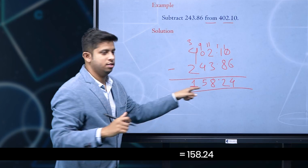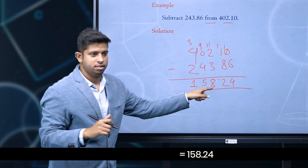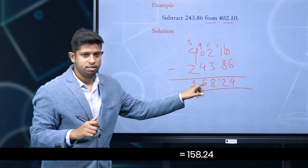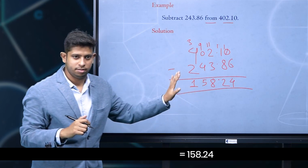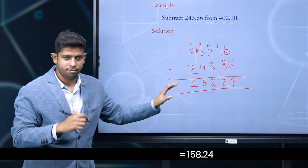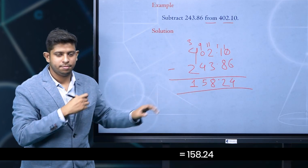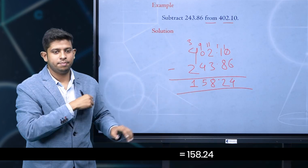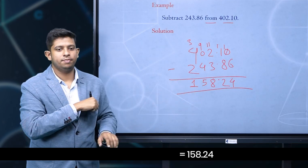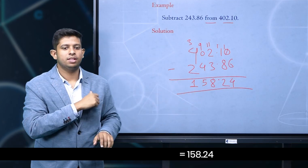158.24.